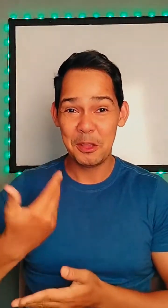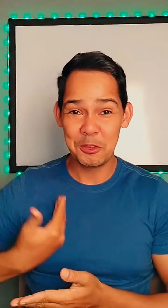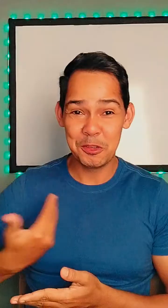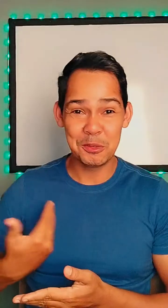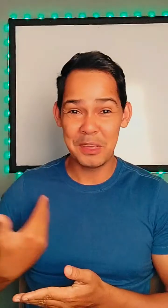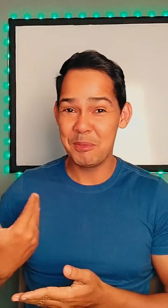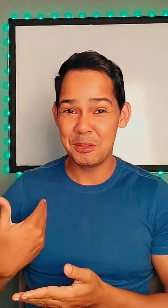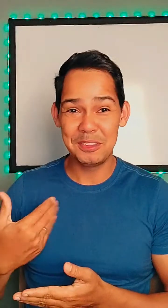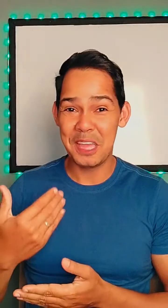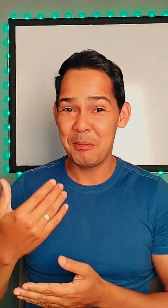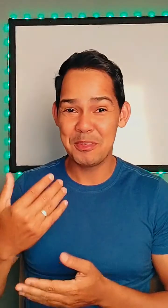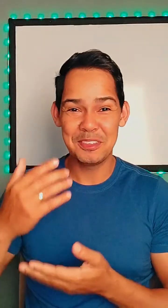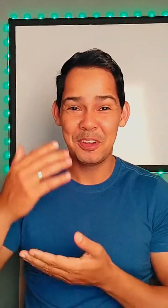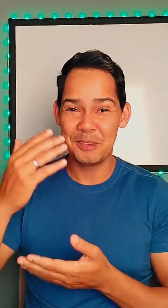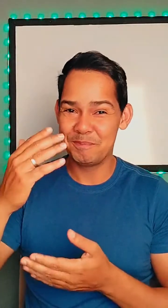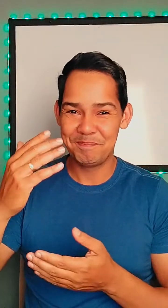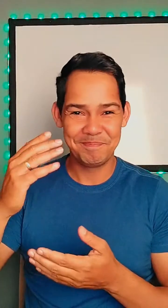alguns amigos intérpretes e